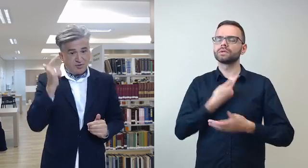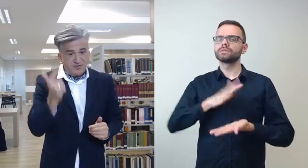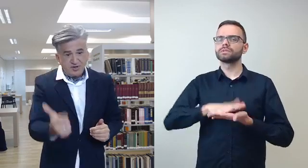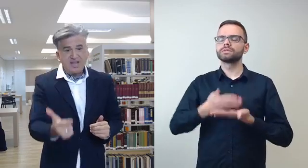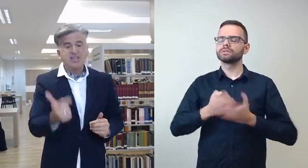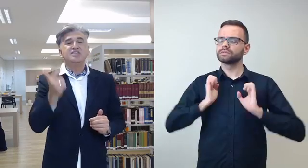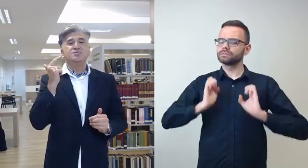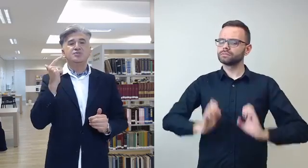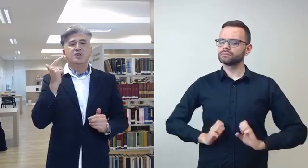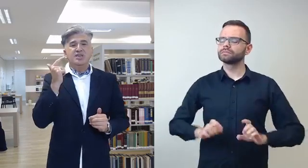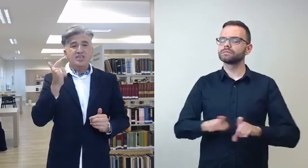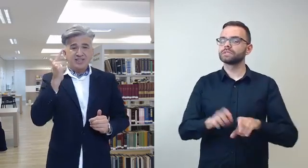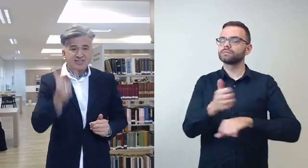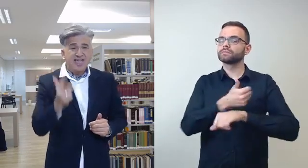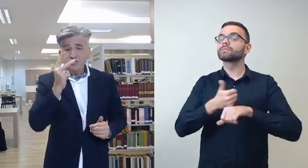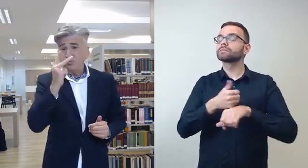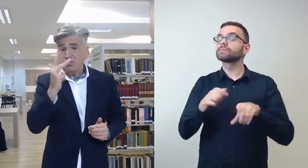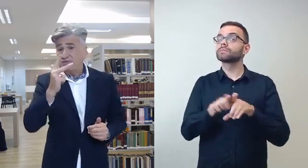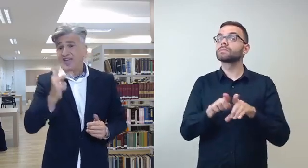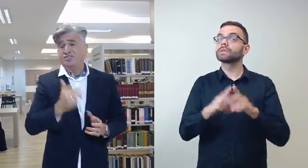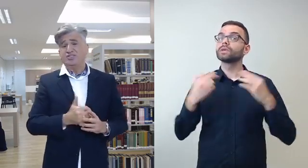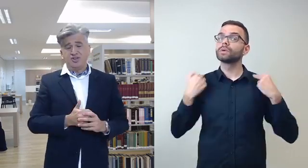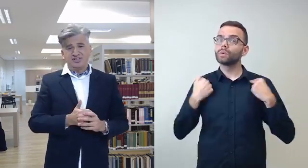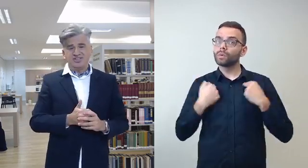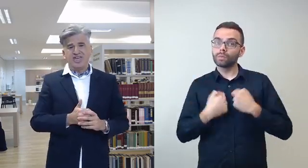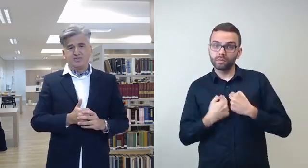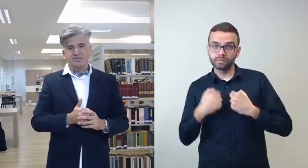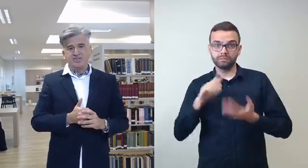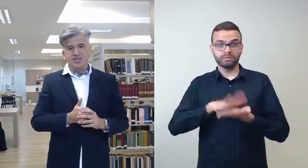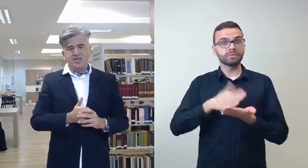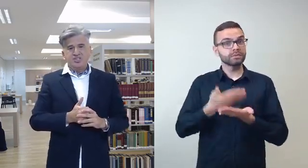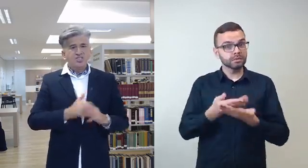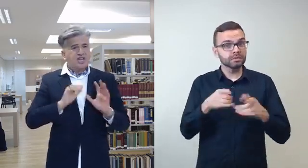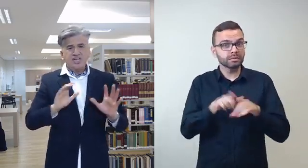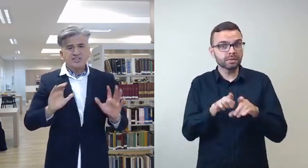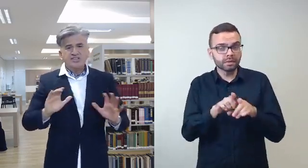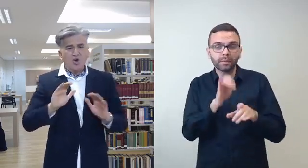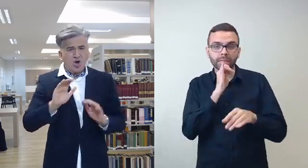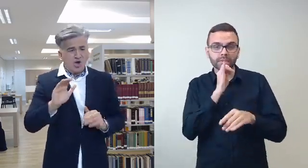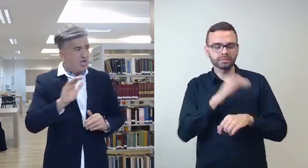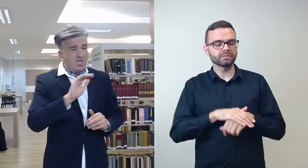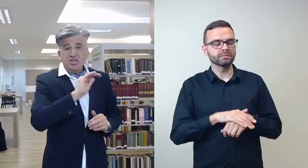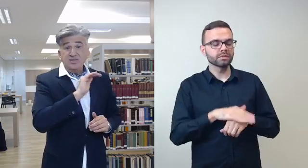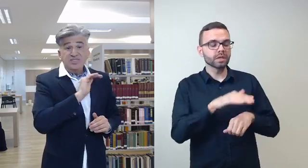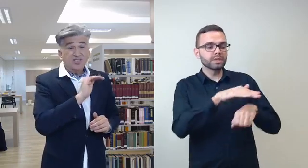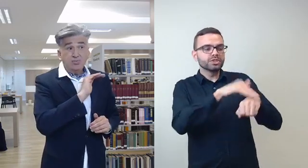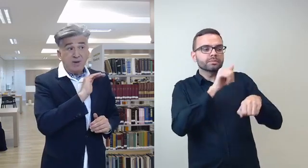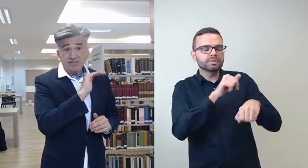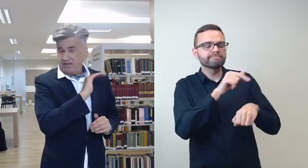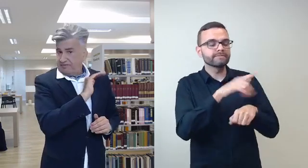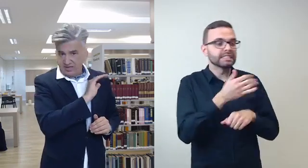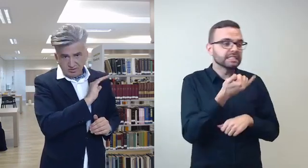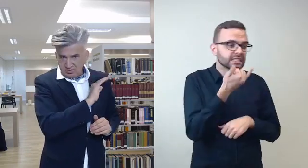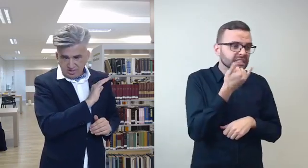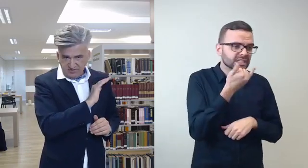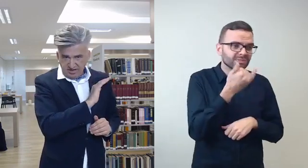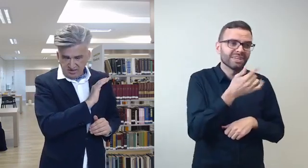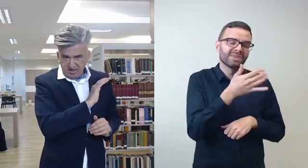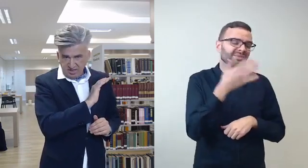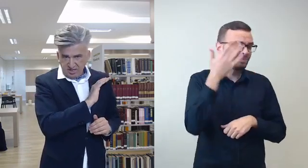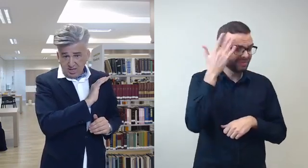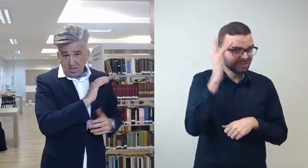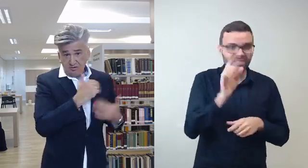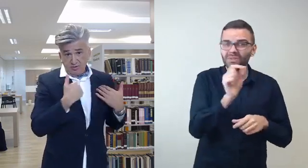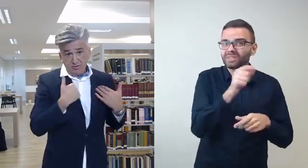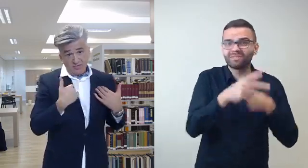de profissionalismo e até de humildade de nós intérpretes. De chegar e dizer, ó, eu não entendo patavina do que estão falando